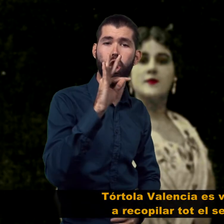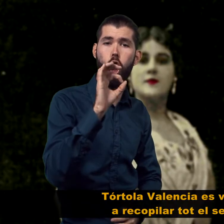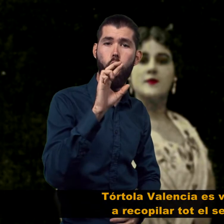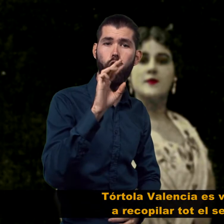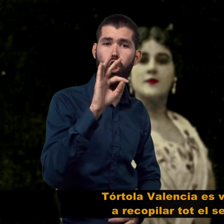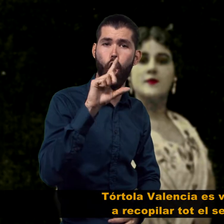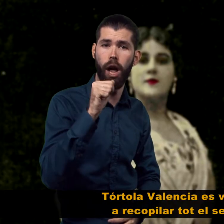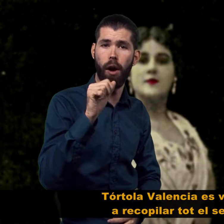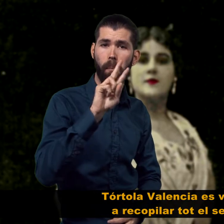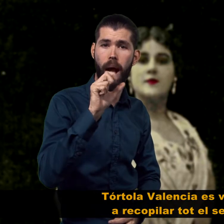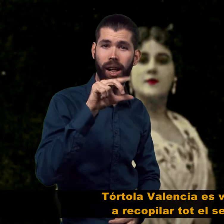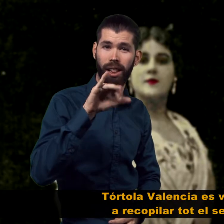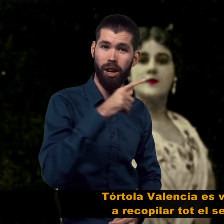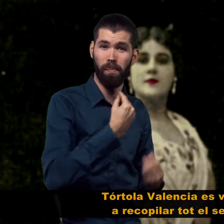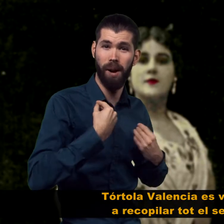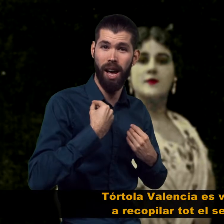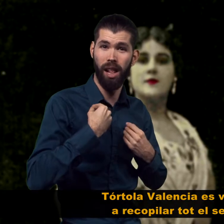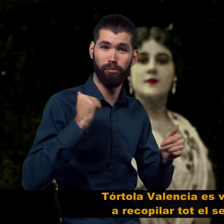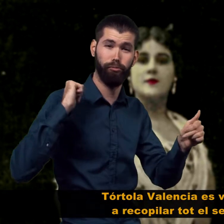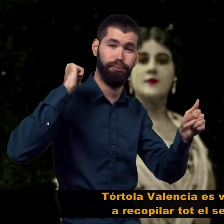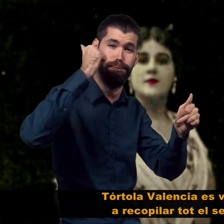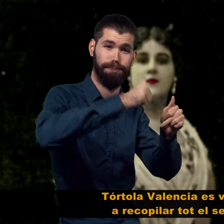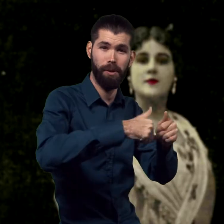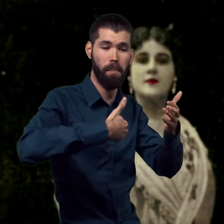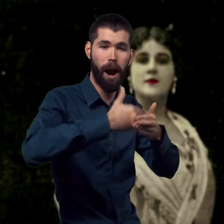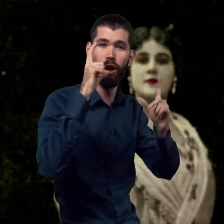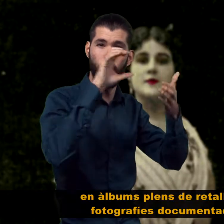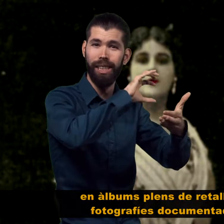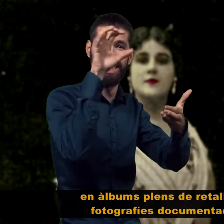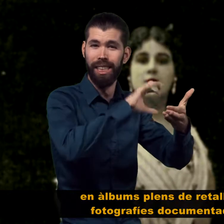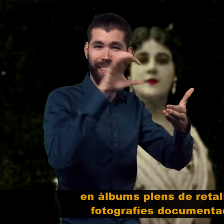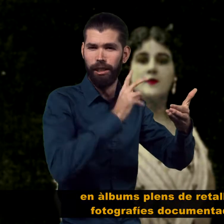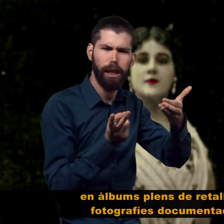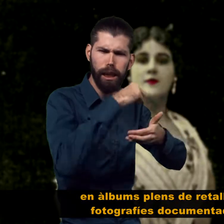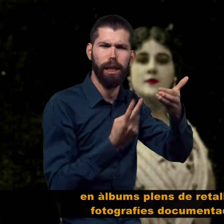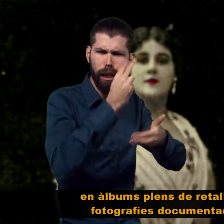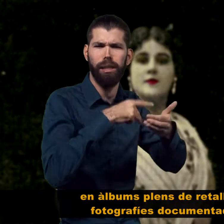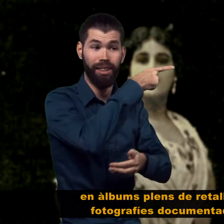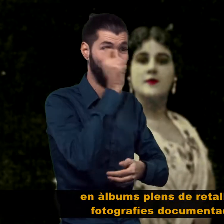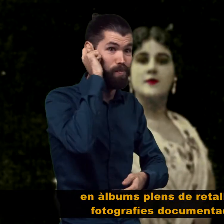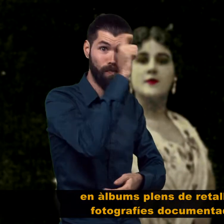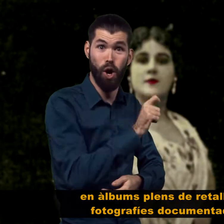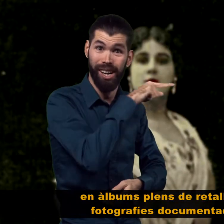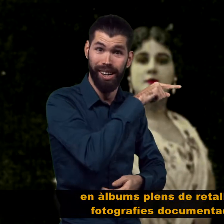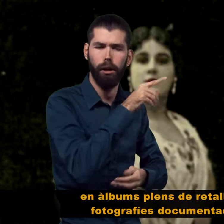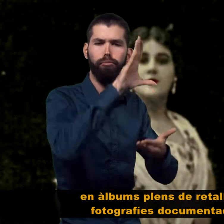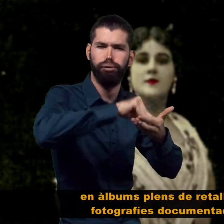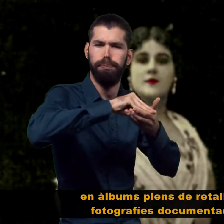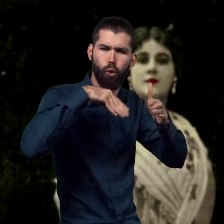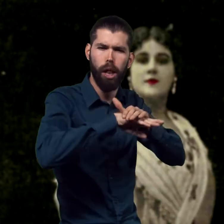Tórtola Valencia es va dedicar a recopilar tot el seu llegat en àlbums plens de retalls de premsa, fotografies documentades per ella